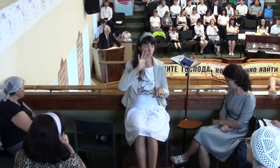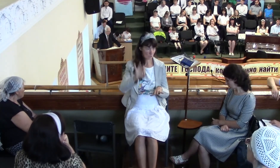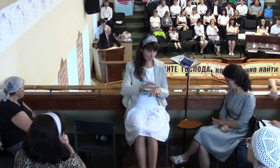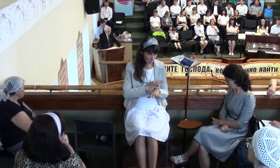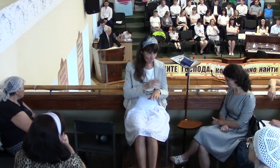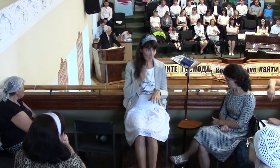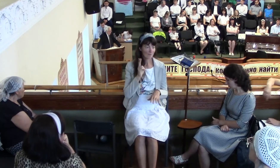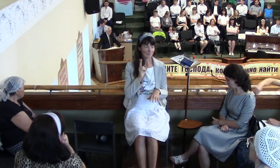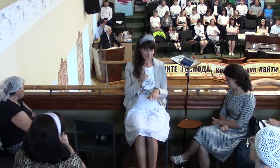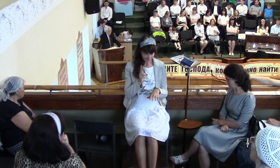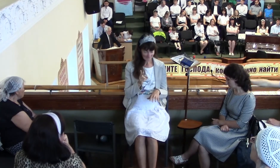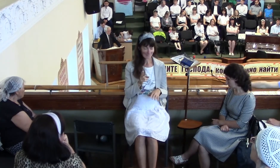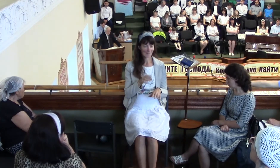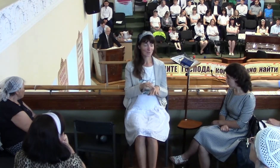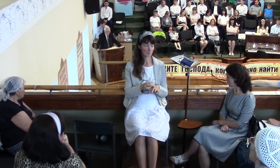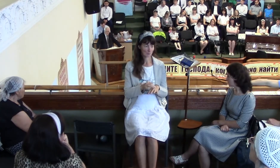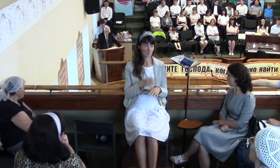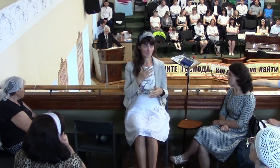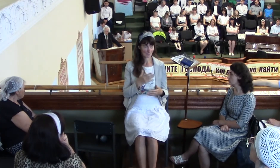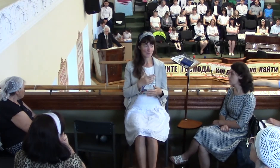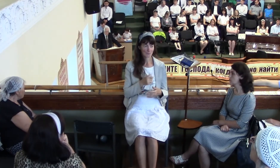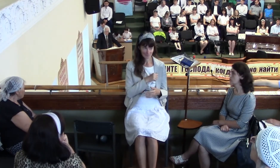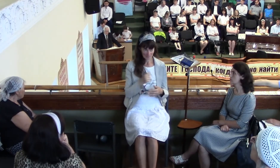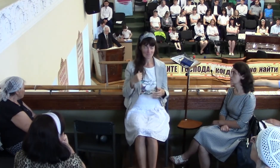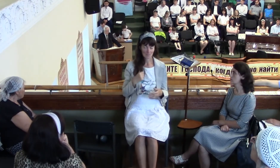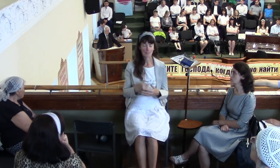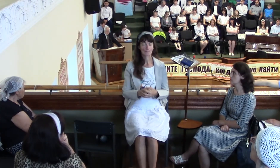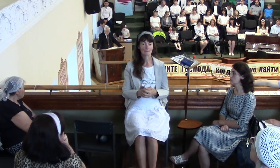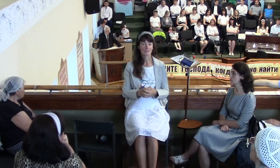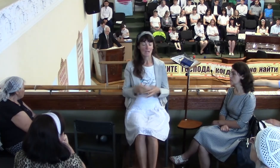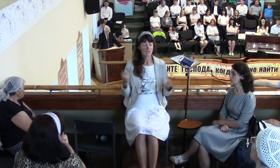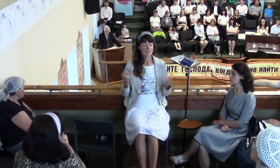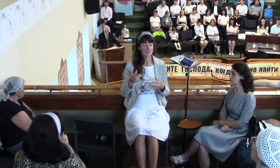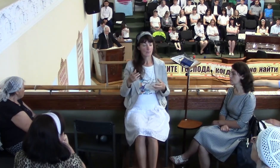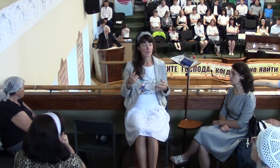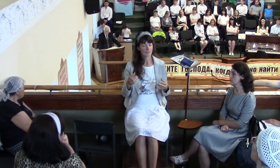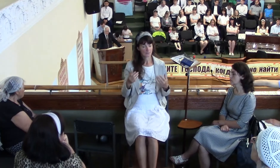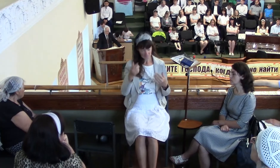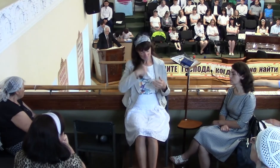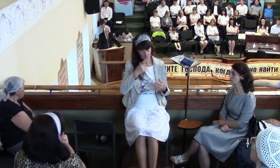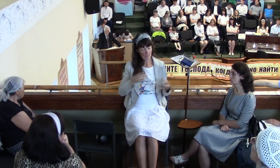ее, как и Господь церковь. Себя нужно любить, нужно греть, нужно